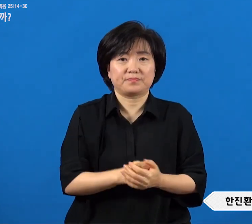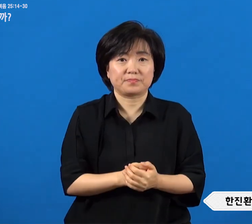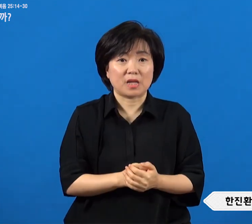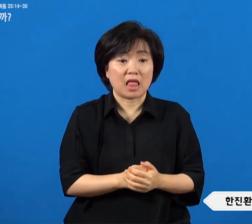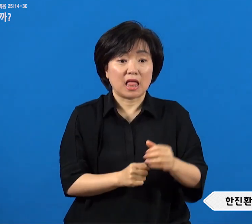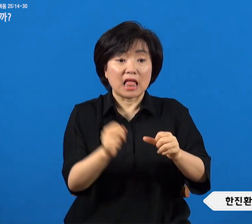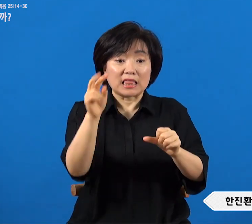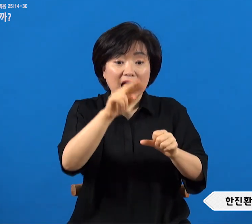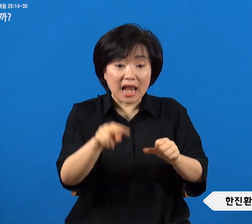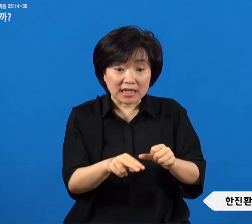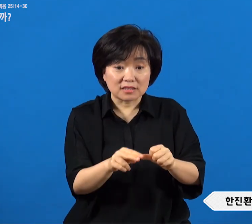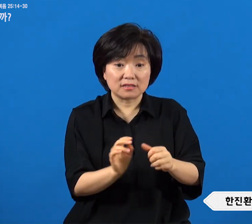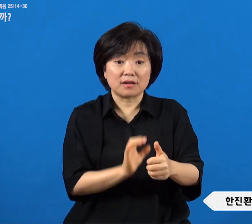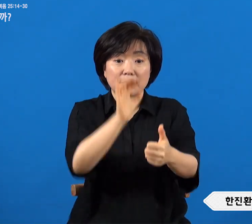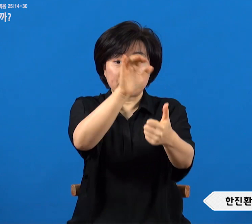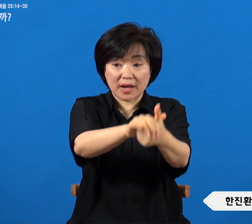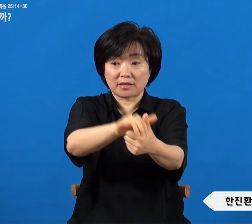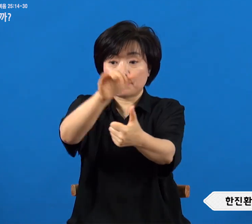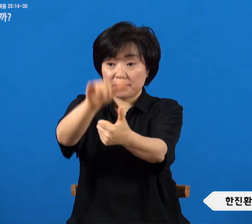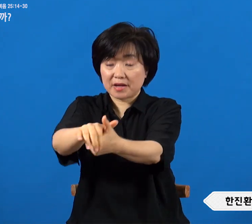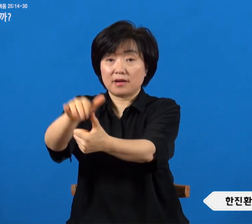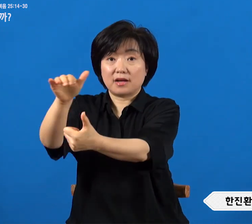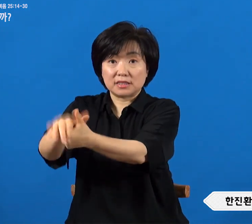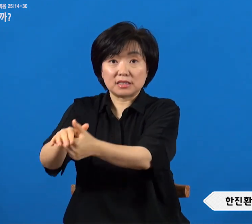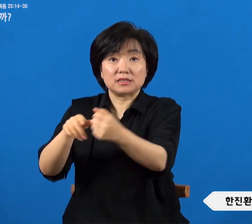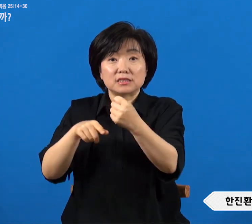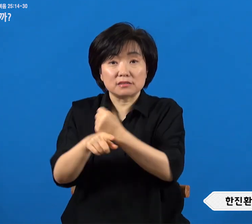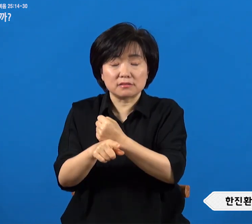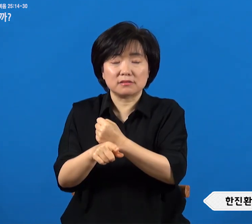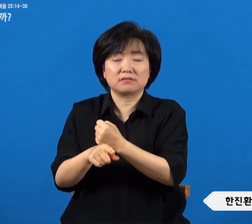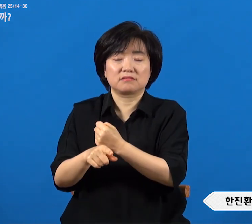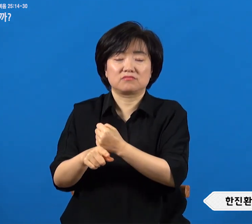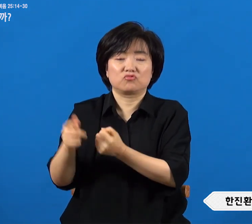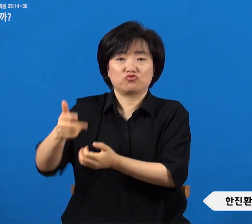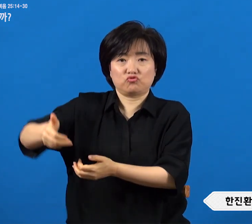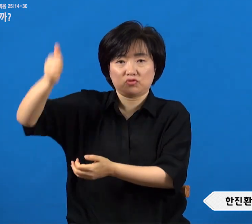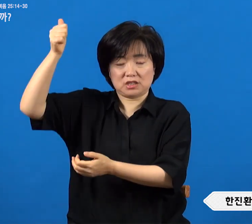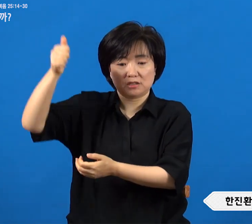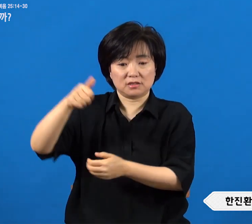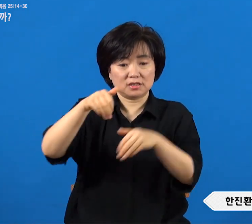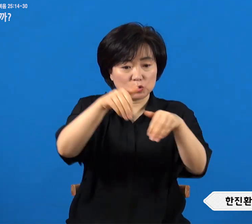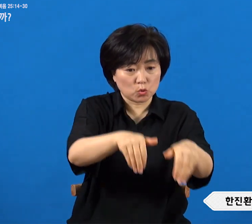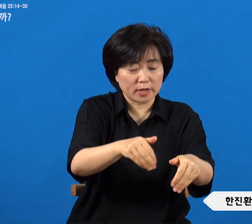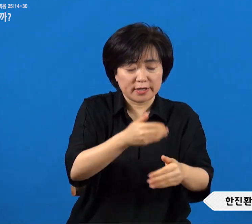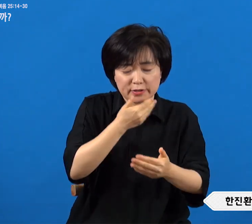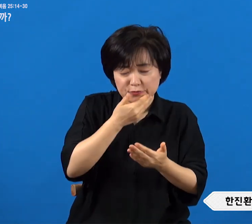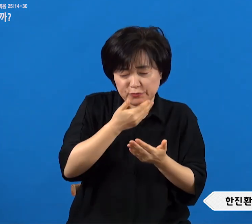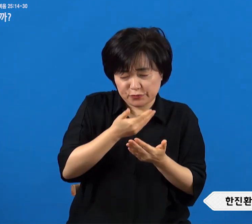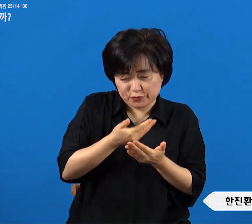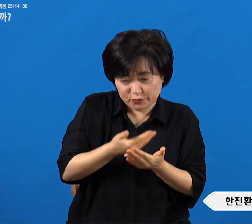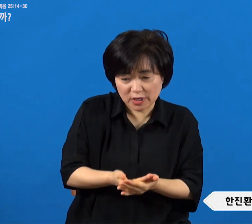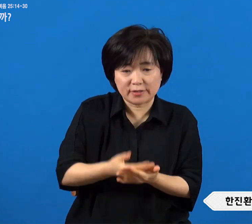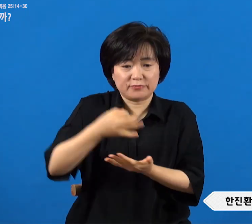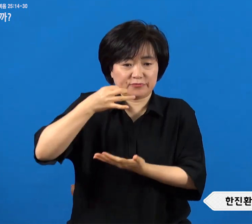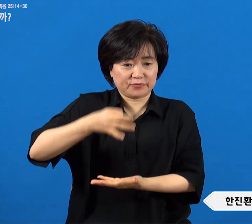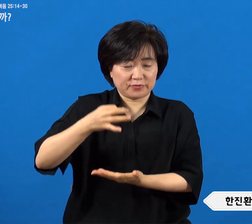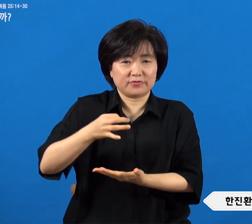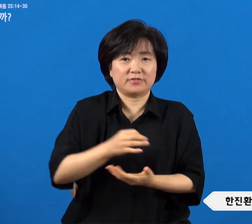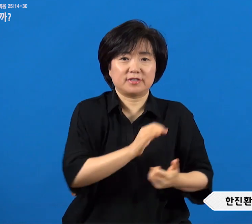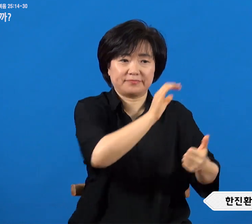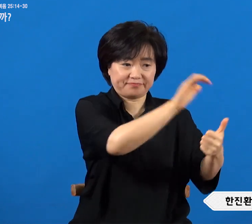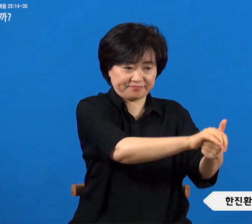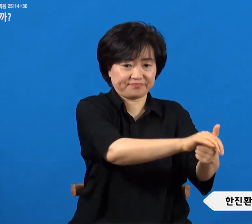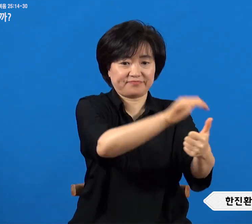맡겼다는 것은 주인이 종들에게 귀한 자원을 맡겼다는 뜻입니다.